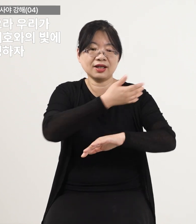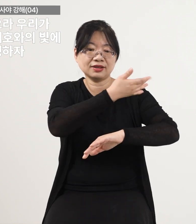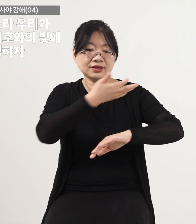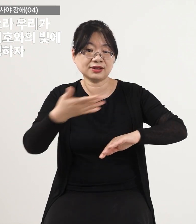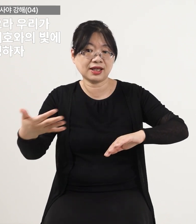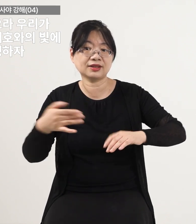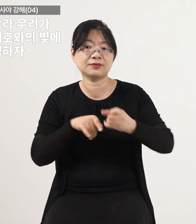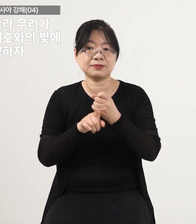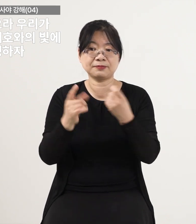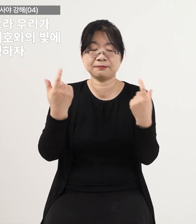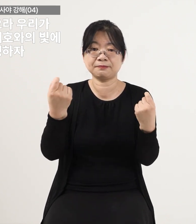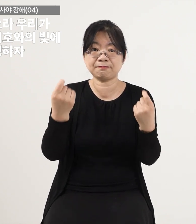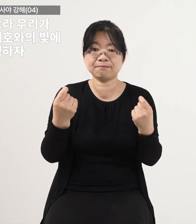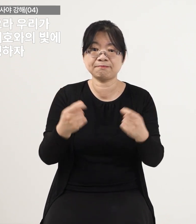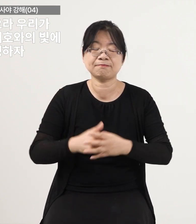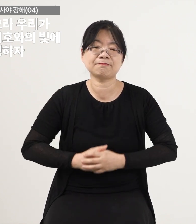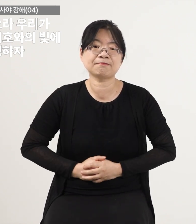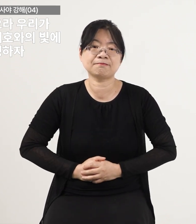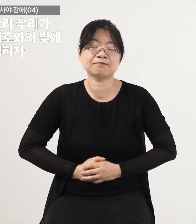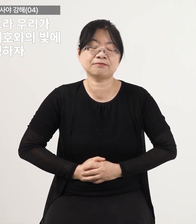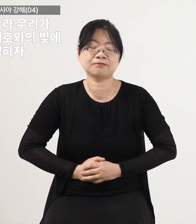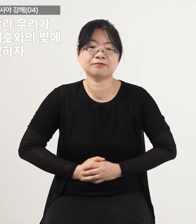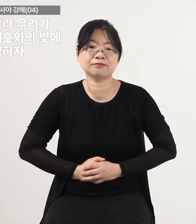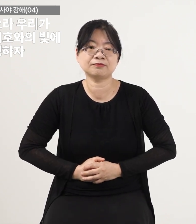그럼 흐르면